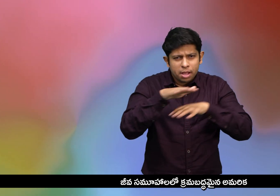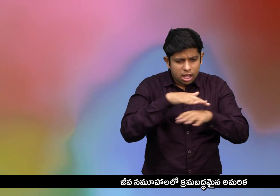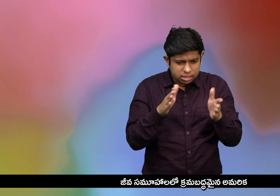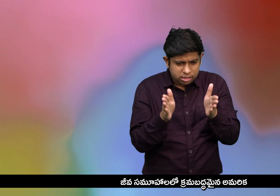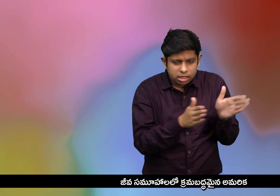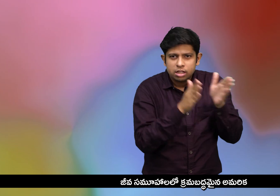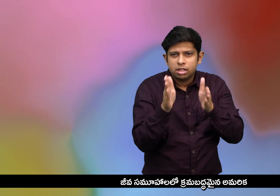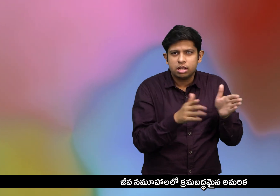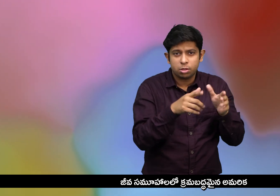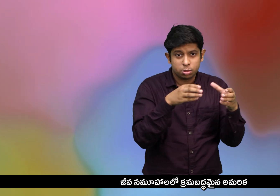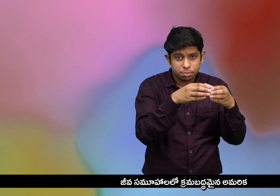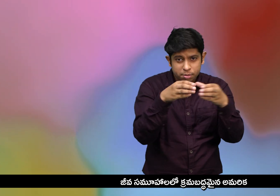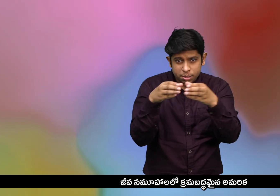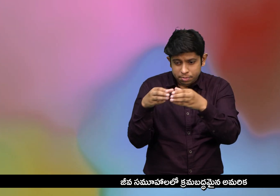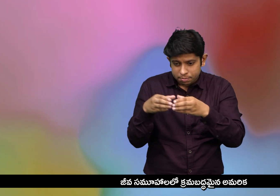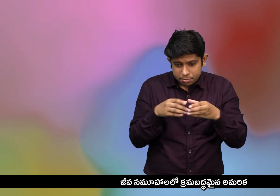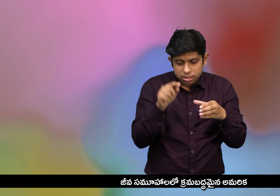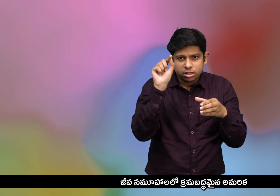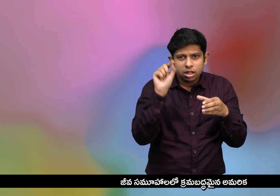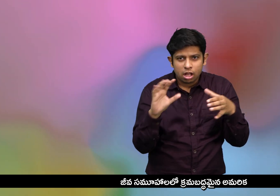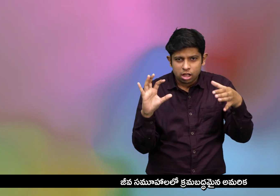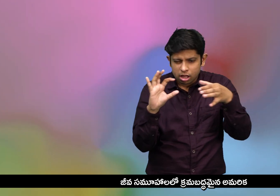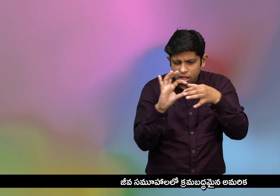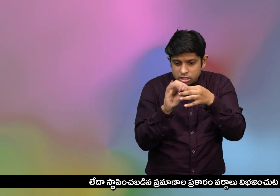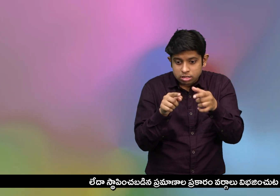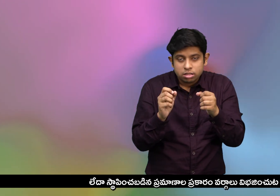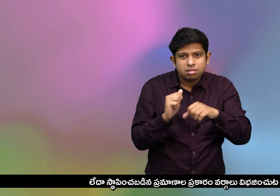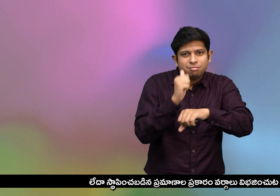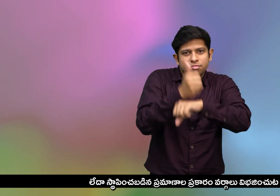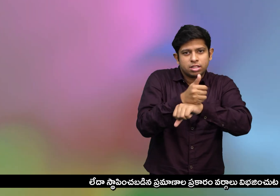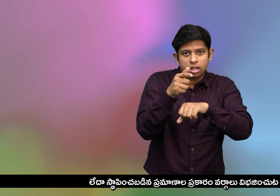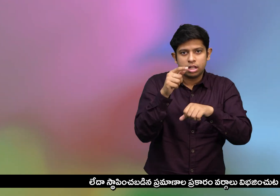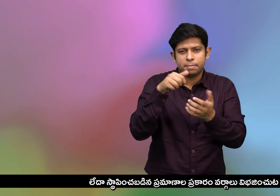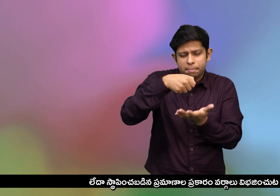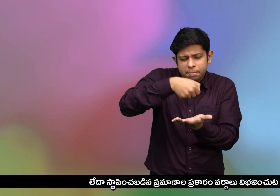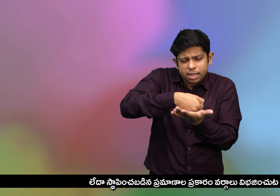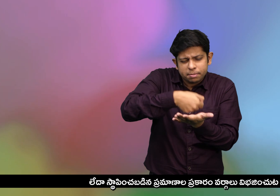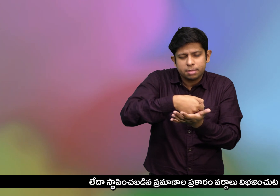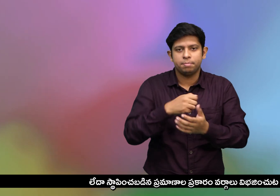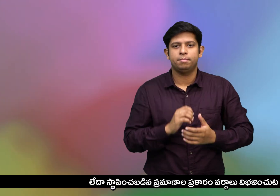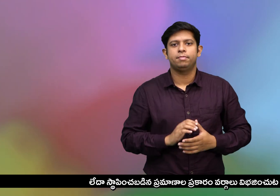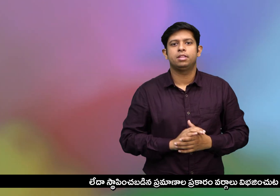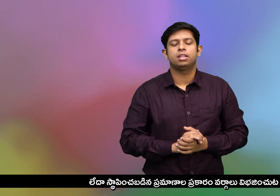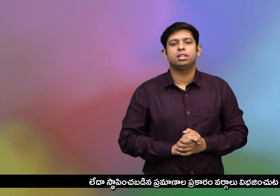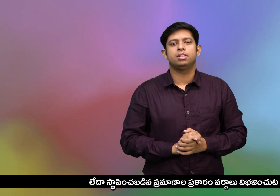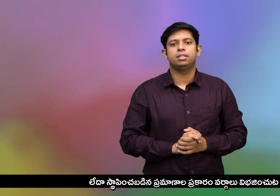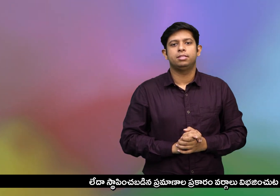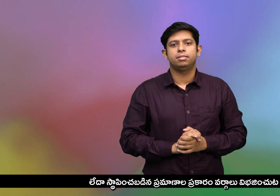జీవ సమూహాలలో క్రమబద్ధమైన అమరిక లేదా స్థాపించబడిన ప్రమాణాల ప్రకారం వర్గాలు